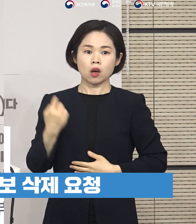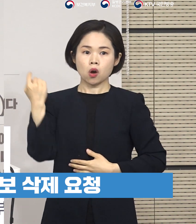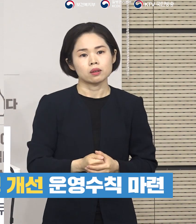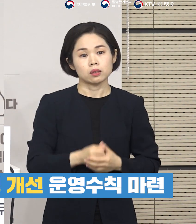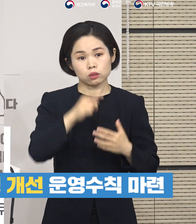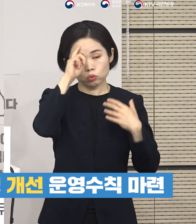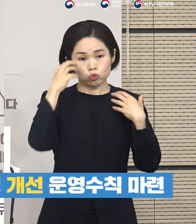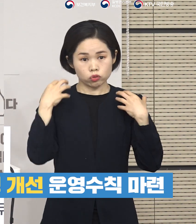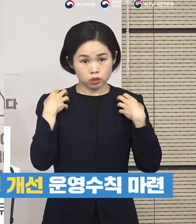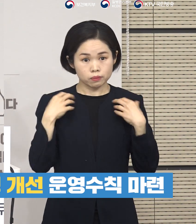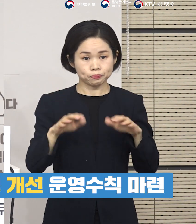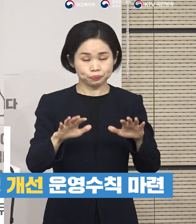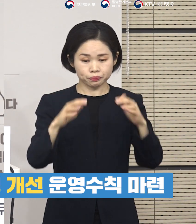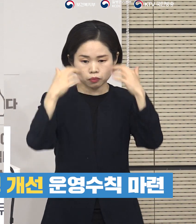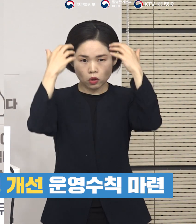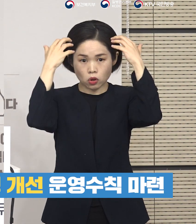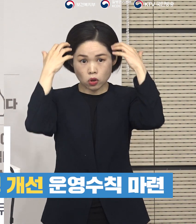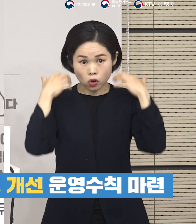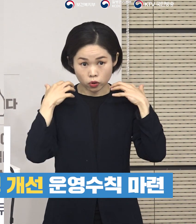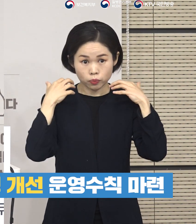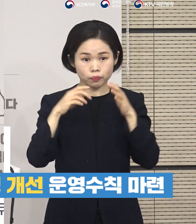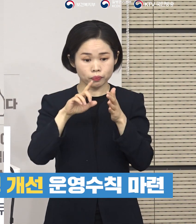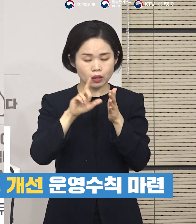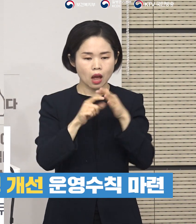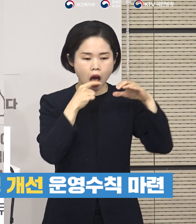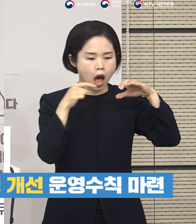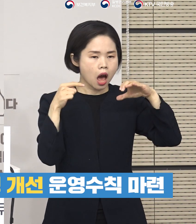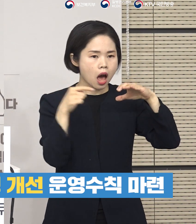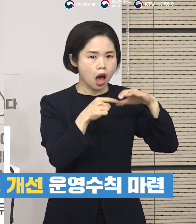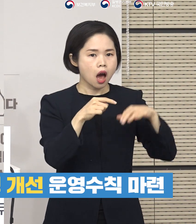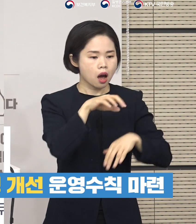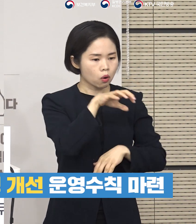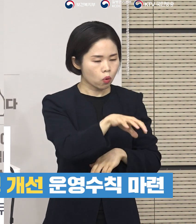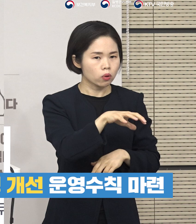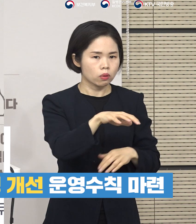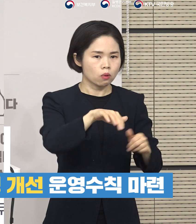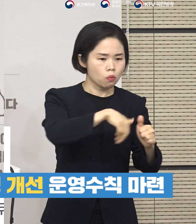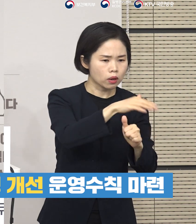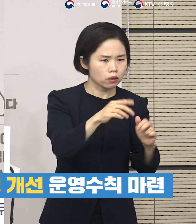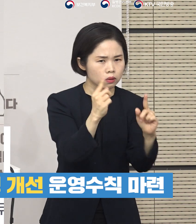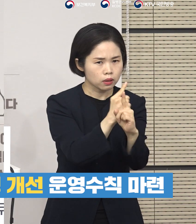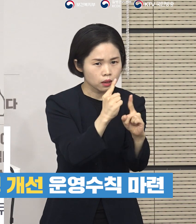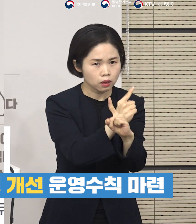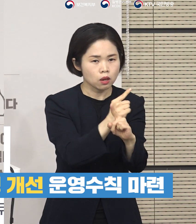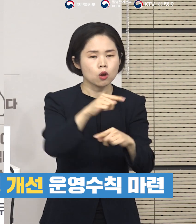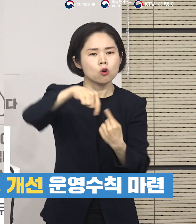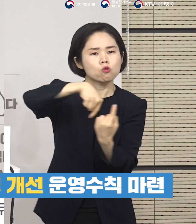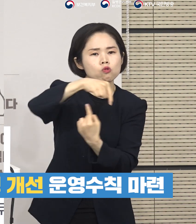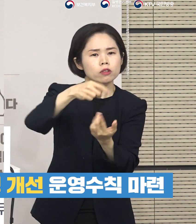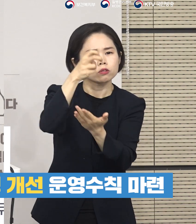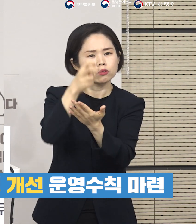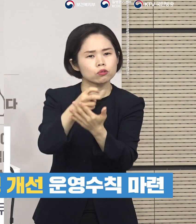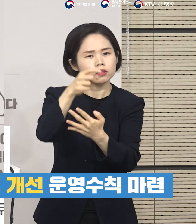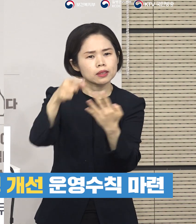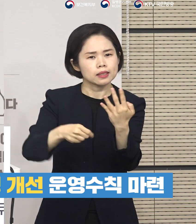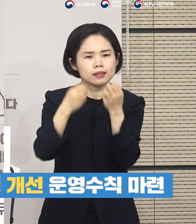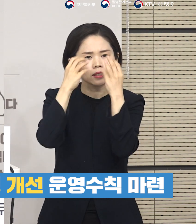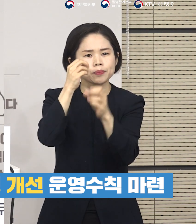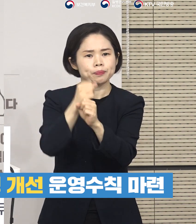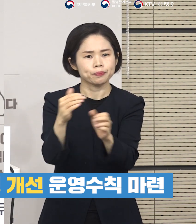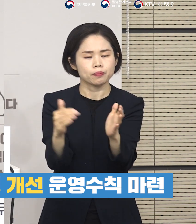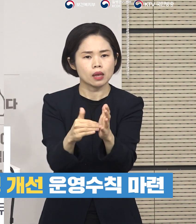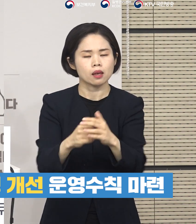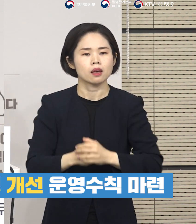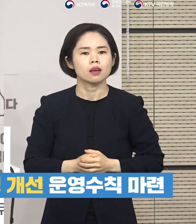나가겠습니다. 정부는 여름철을 맞아 선별진료소의 근무 조건과 환경을 개선하는